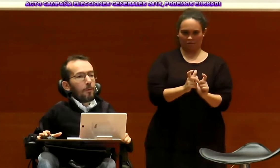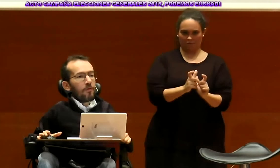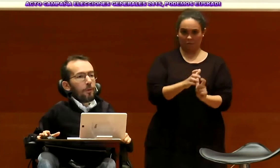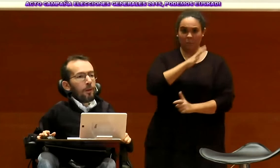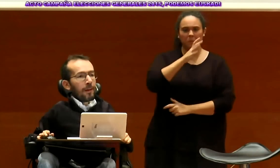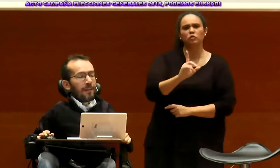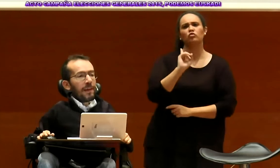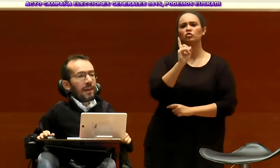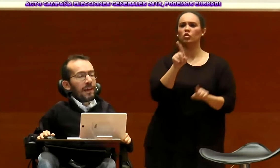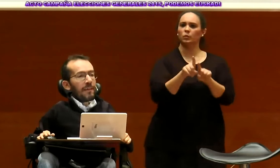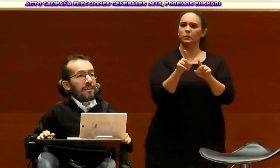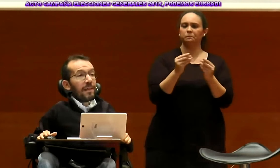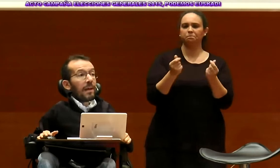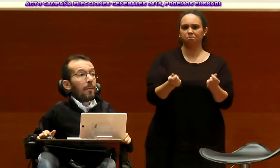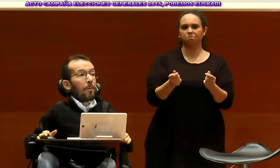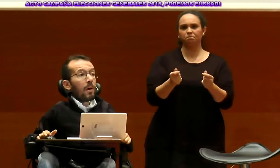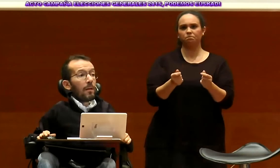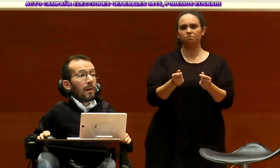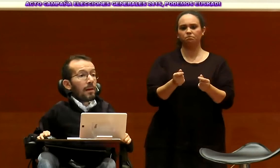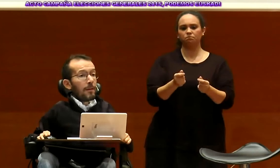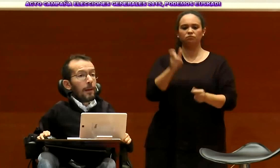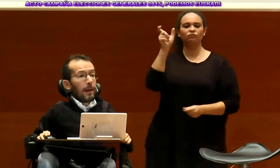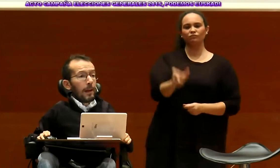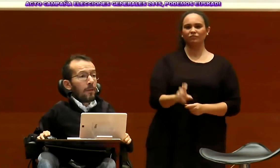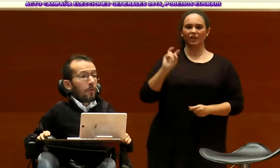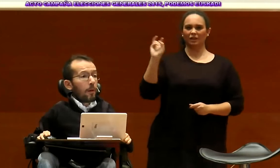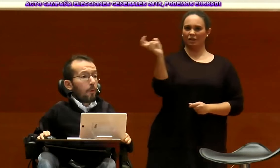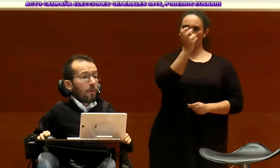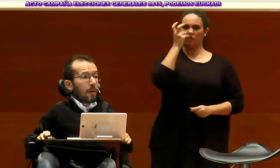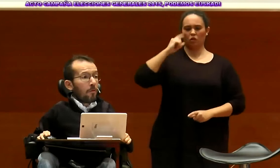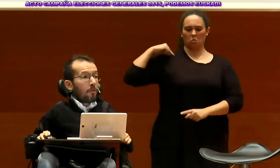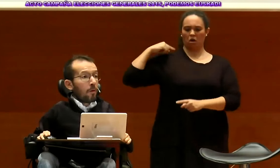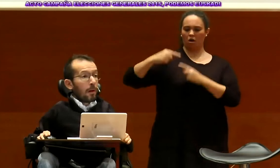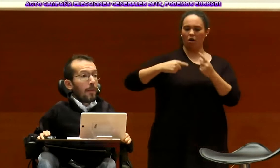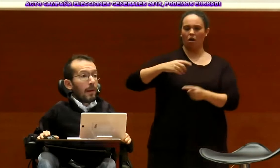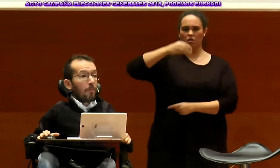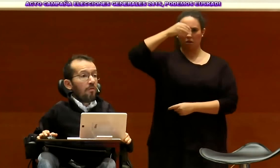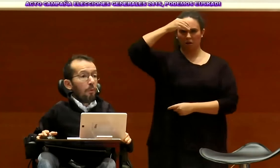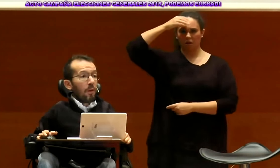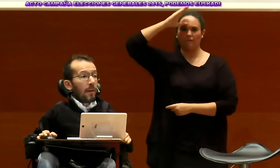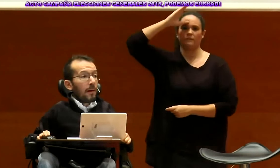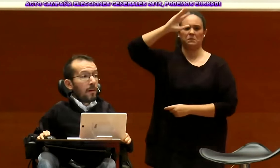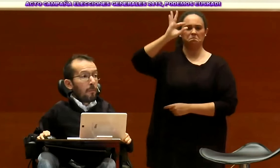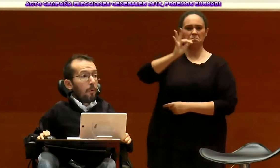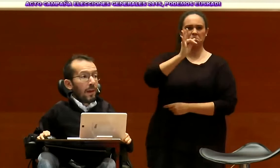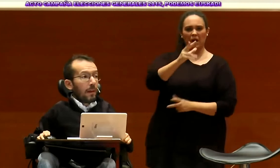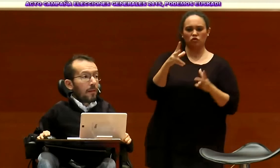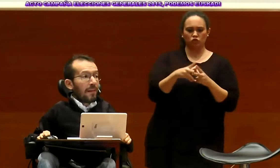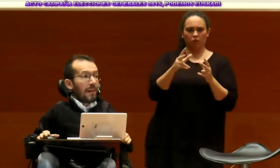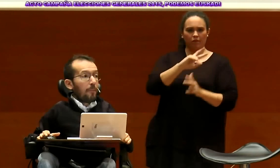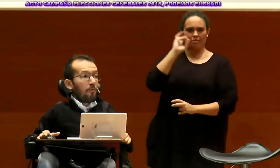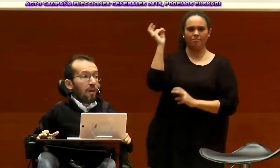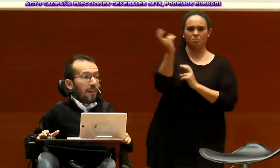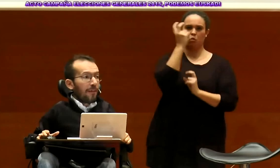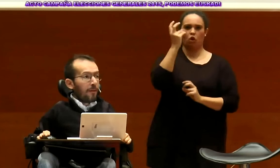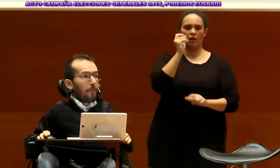una cuestión de estar a la vanguardia de la generación de conocimiento y de que una sociedad moderna tiene